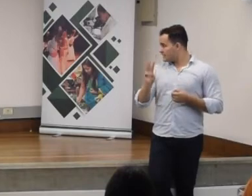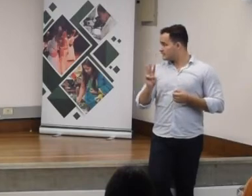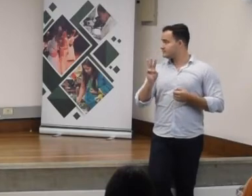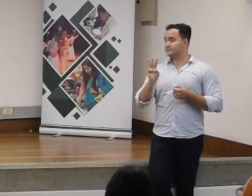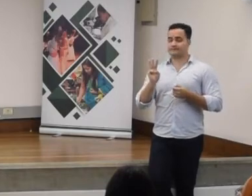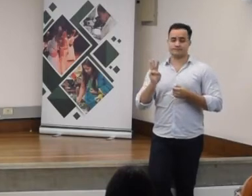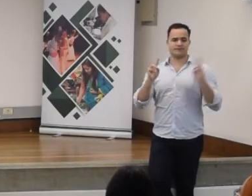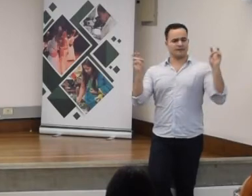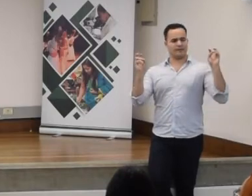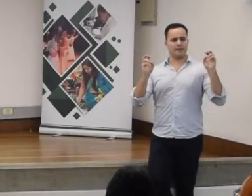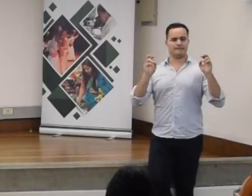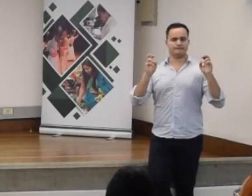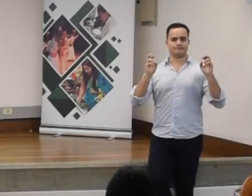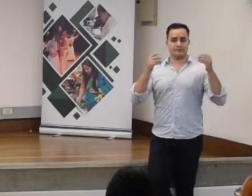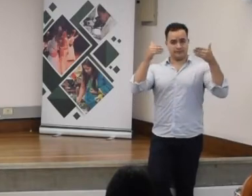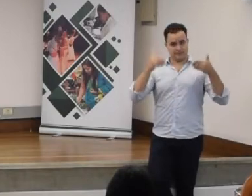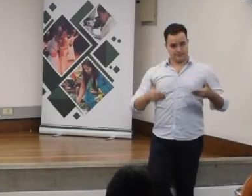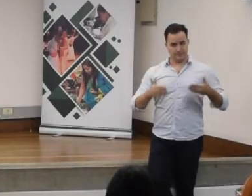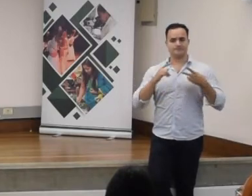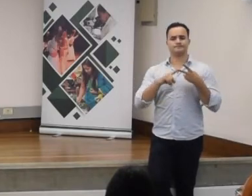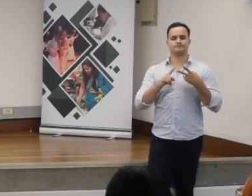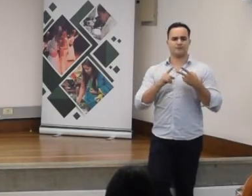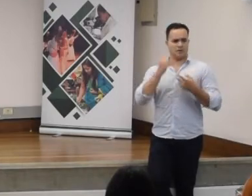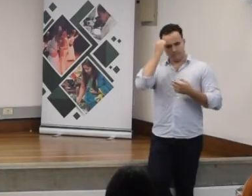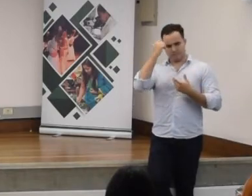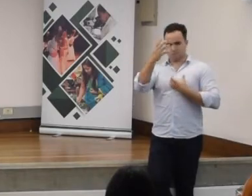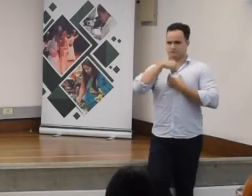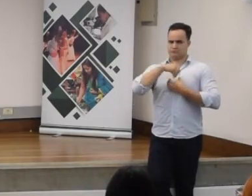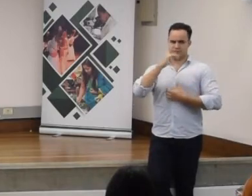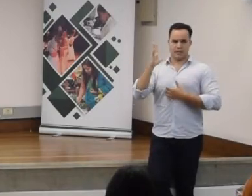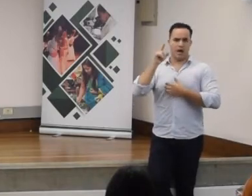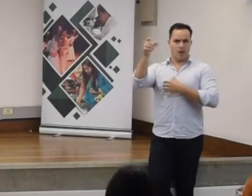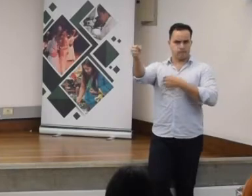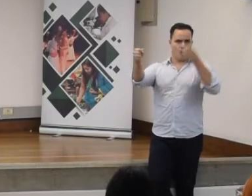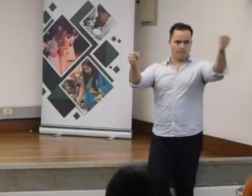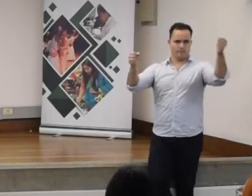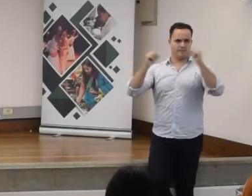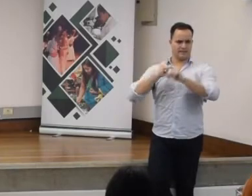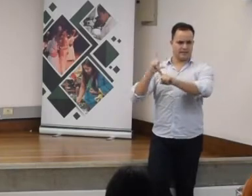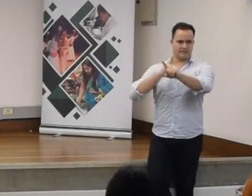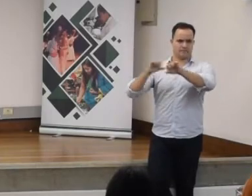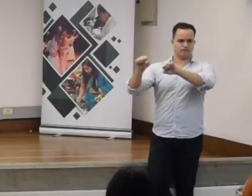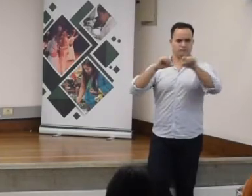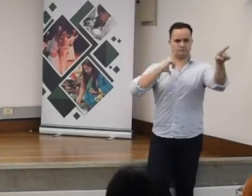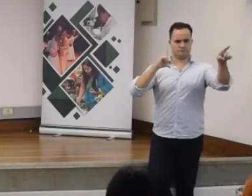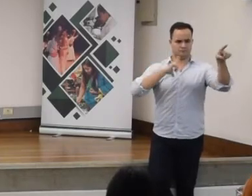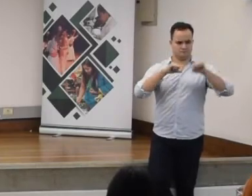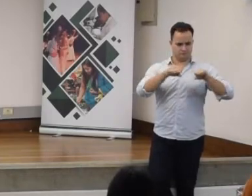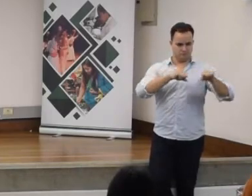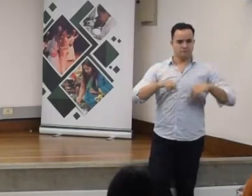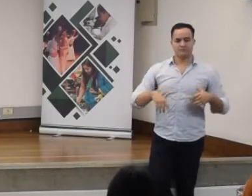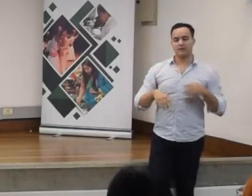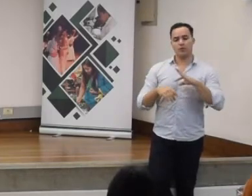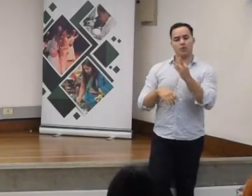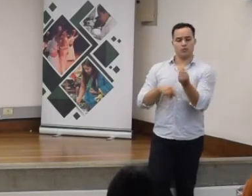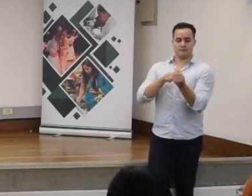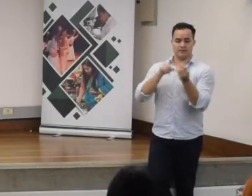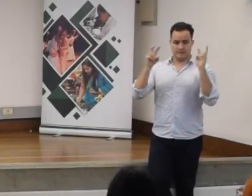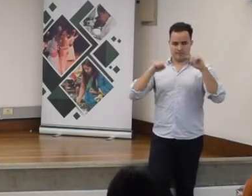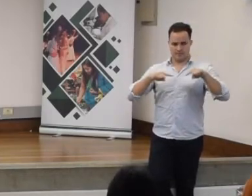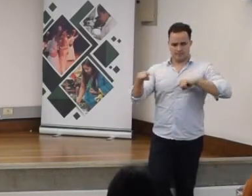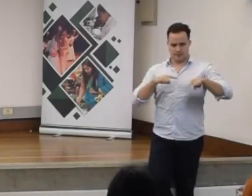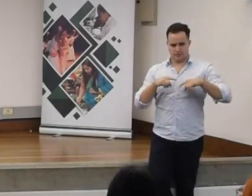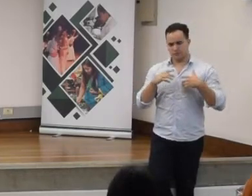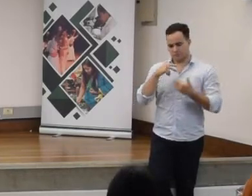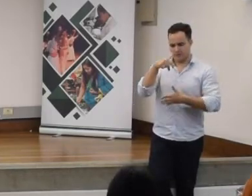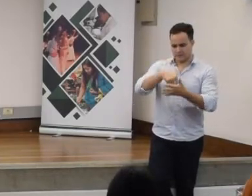la discapacidad, y hay profesores ya liderando estos temas en las sedes, y con unidades administrativas también, unidad de